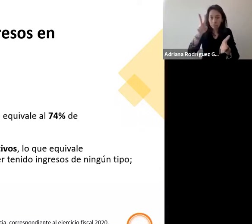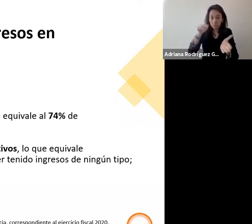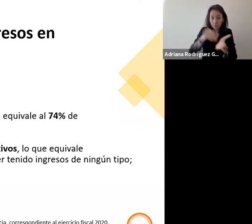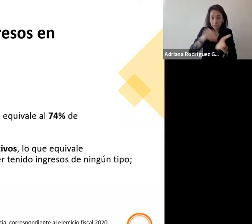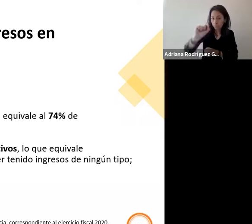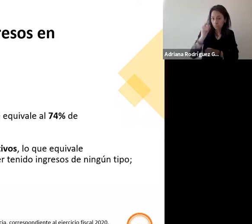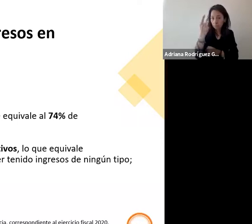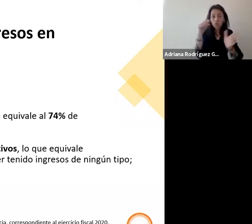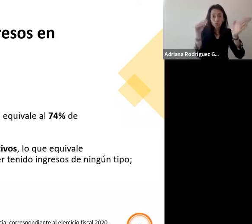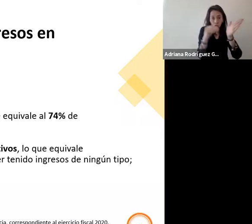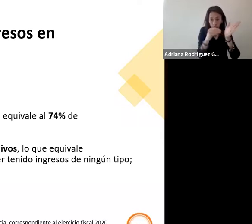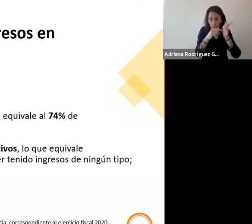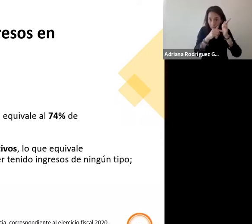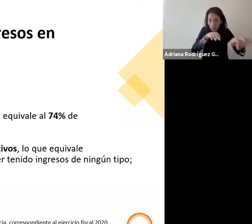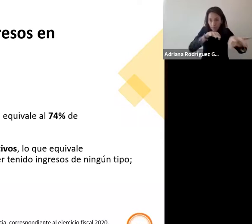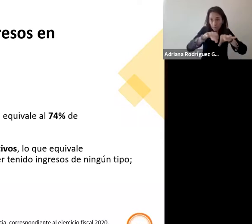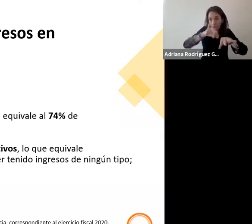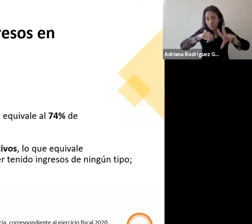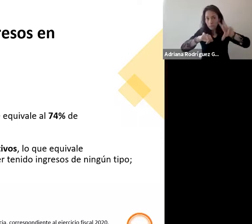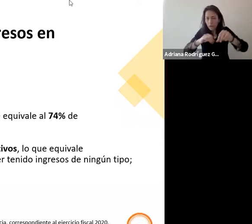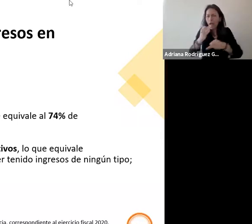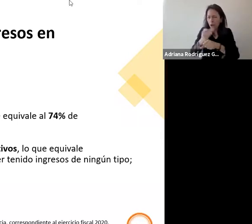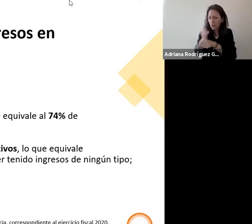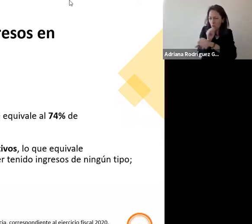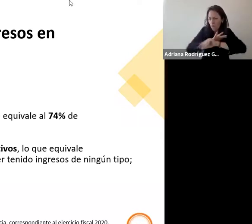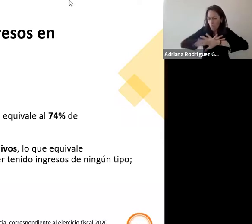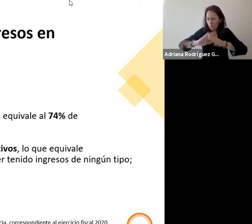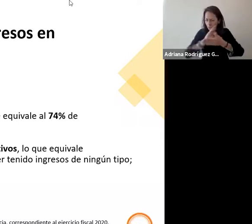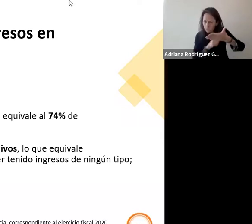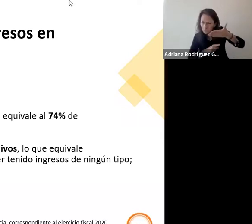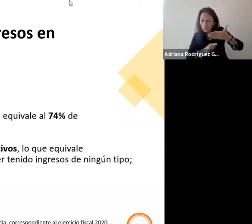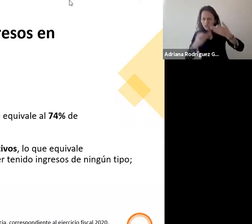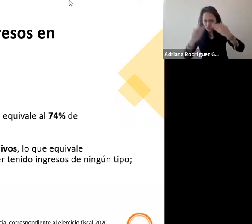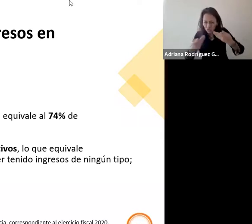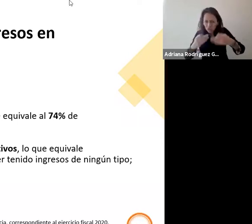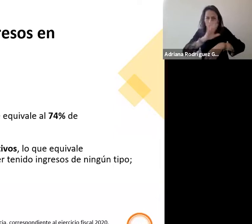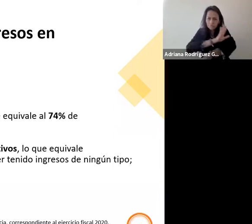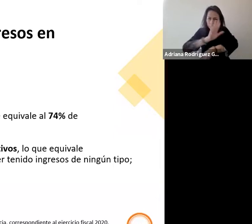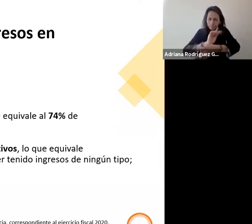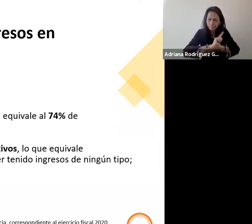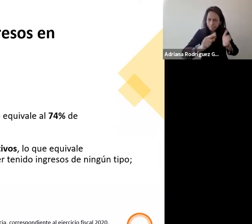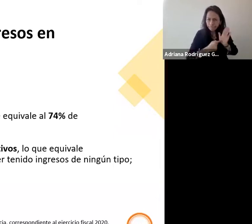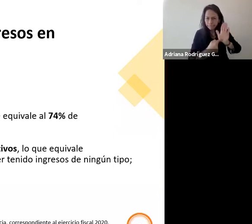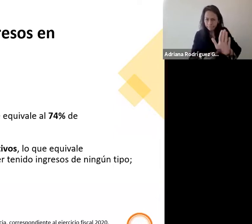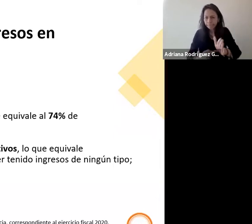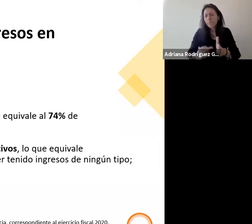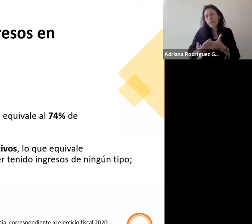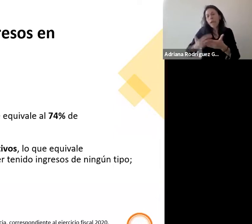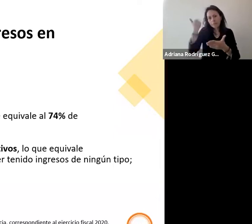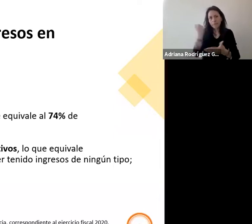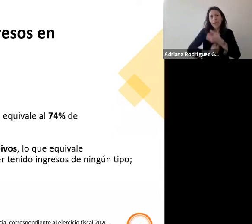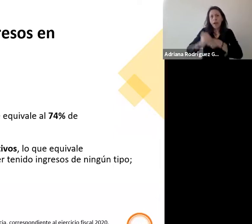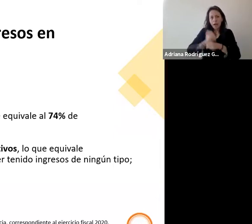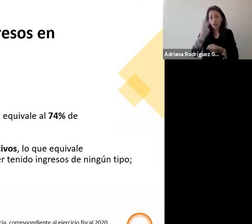información hasta del reporte de transparencia del 2020, pero es realmente un número muy importante el